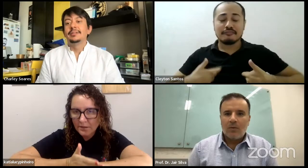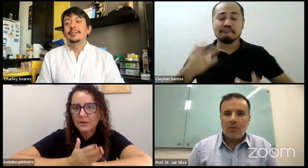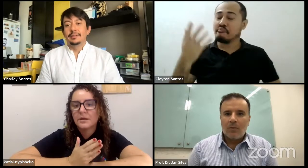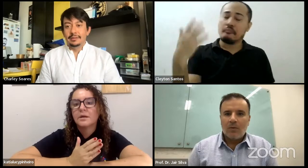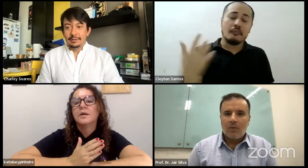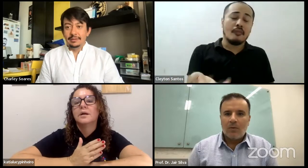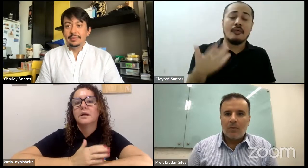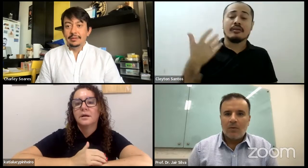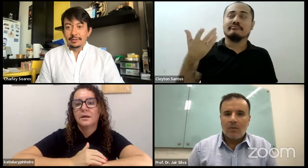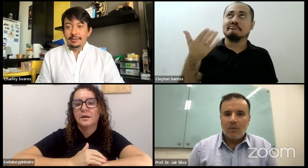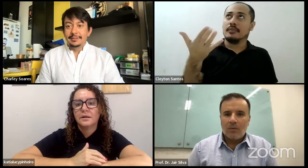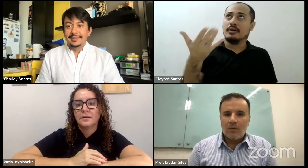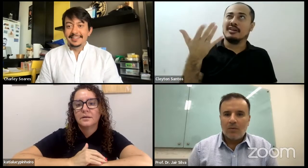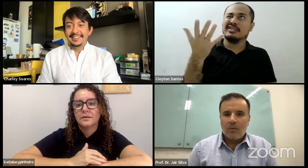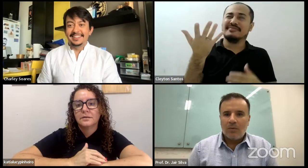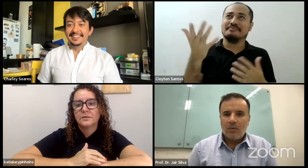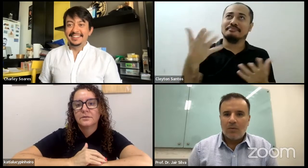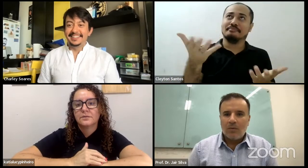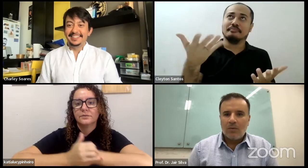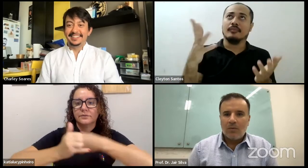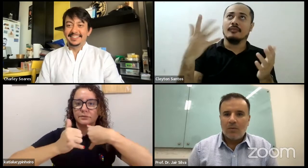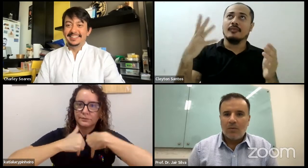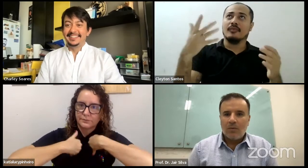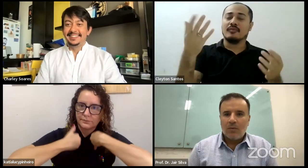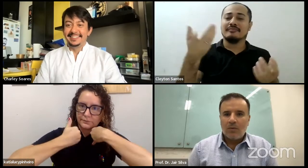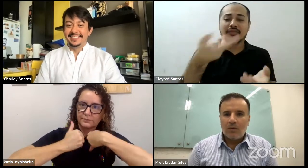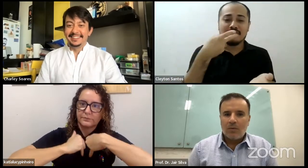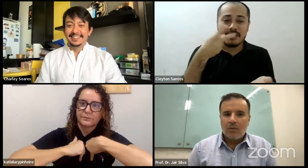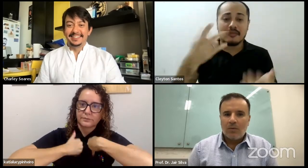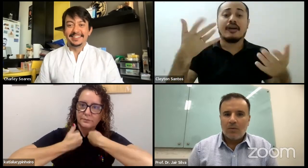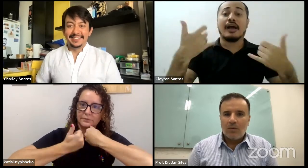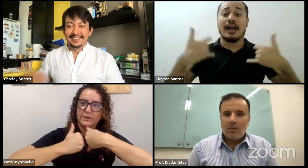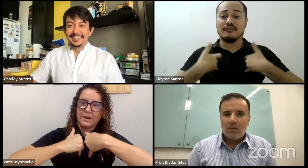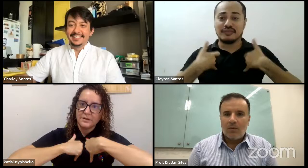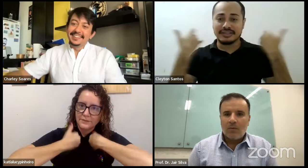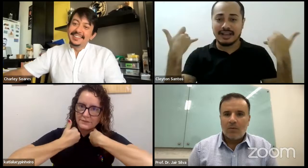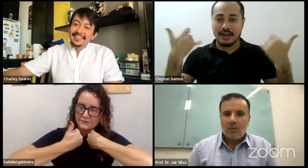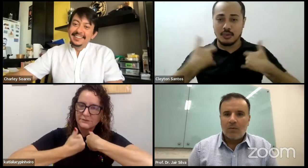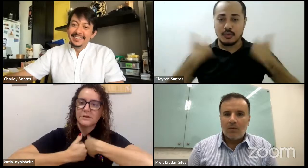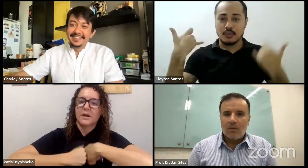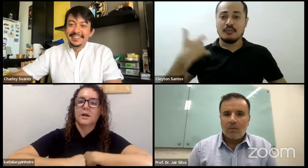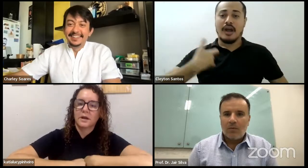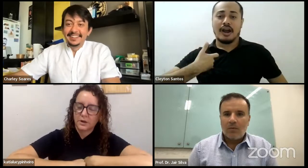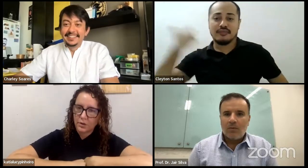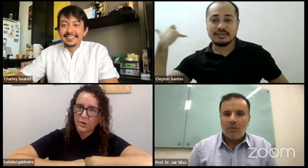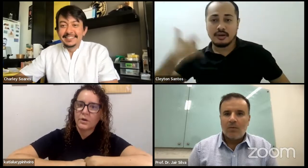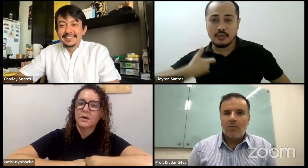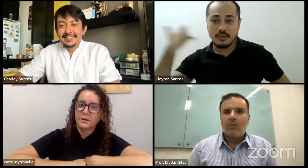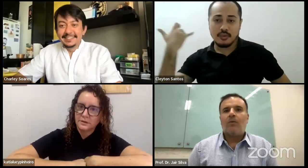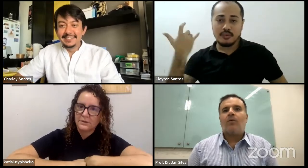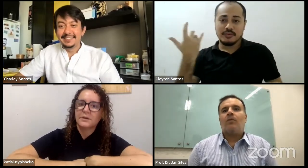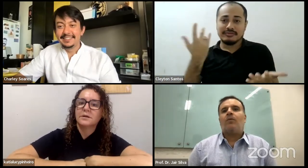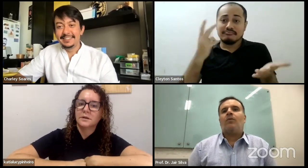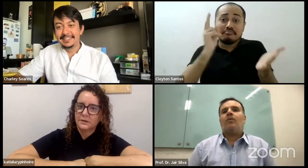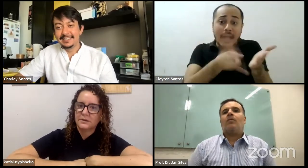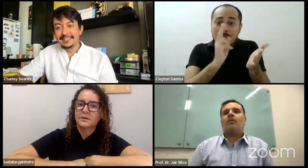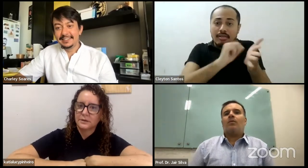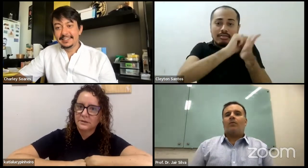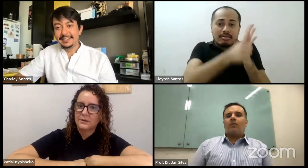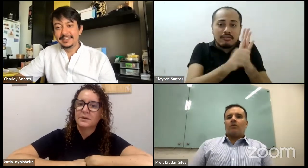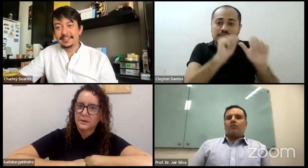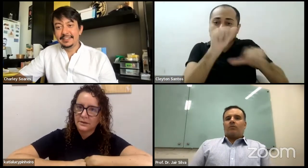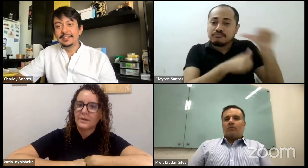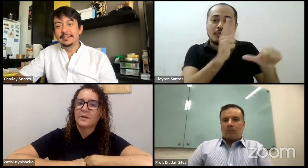proponho a redução em dois sinais diferentes, né? Que é diferente do sinal de aceitar, que é o mesmo sinal em que ocorre a redução,